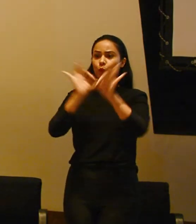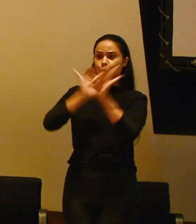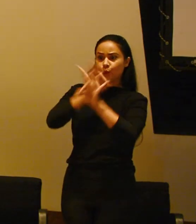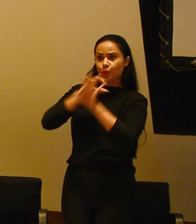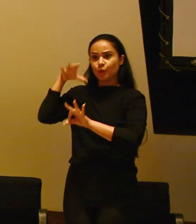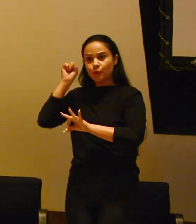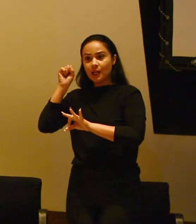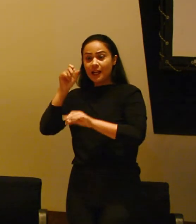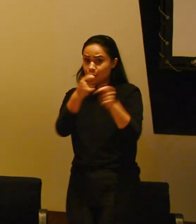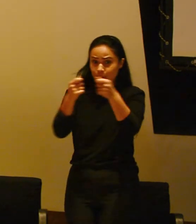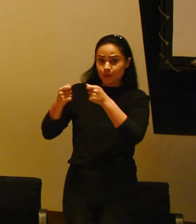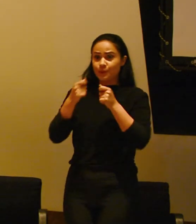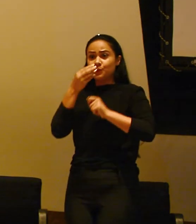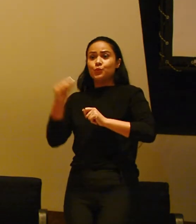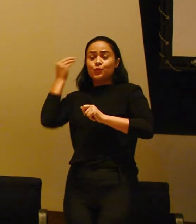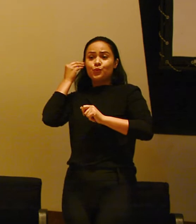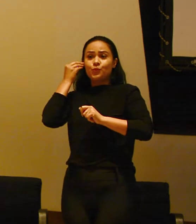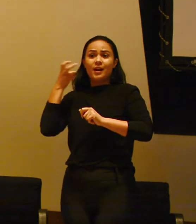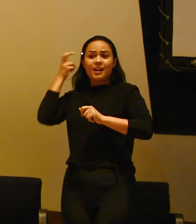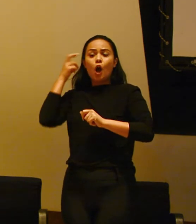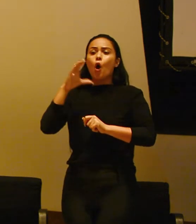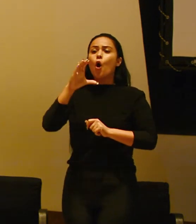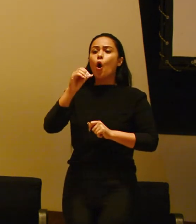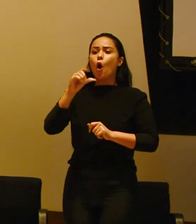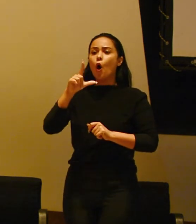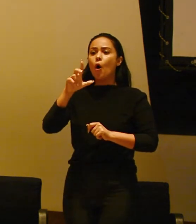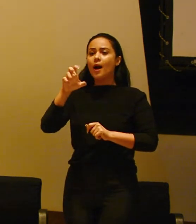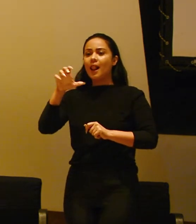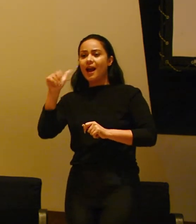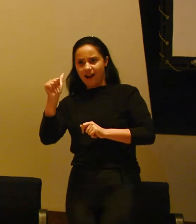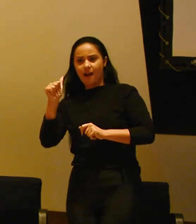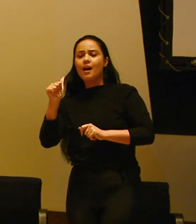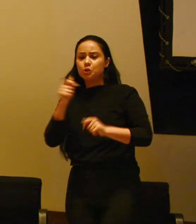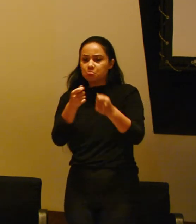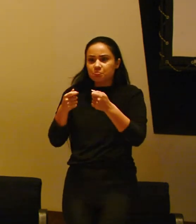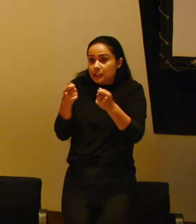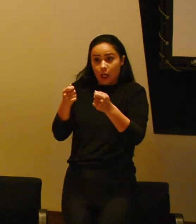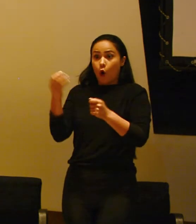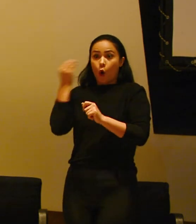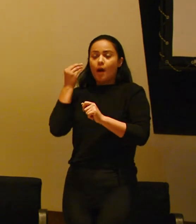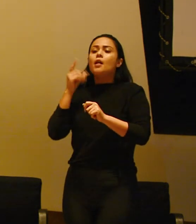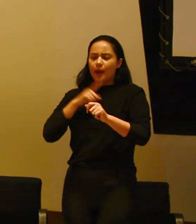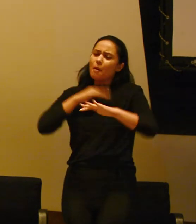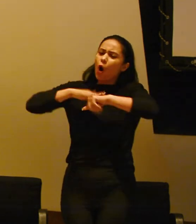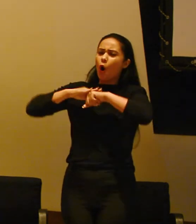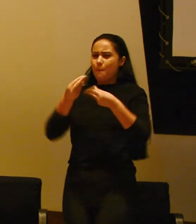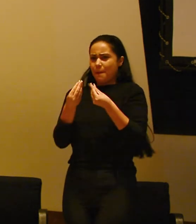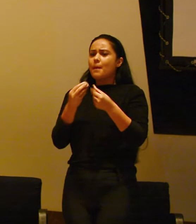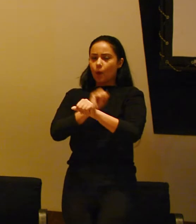sem necessidade de introduzir um eletrodo na cóclea, mas ainda temos muito que aguardar em relação